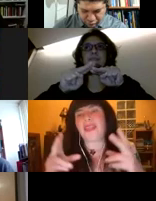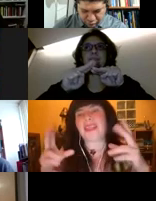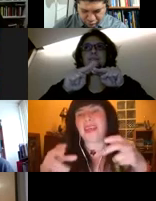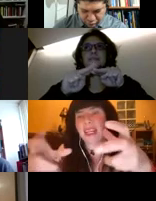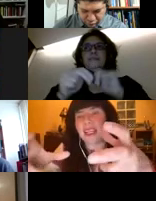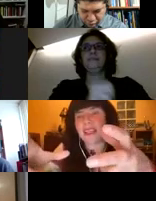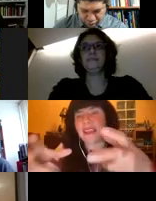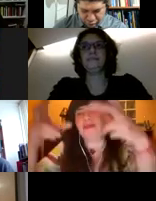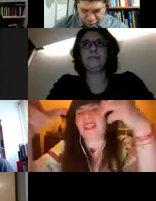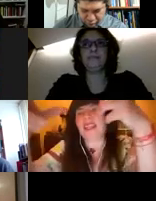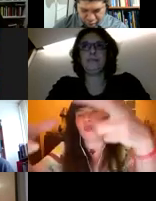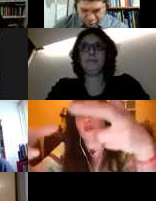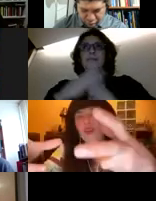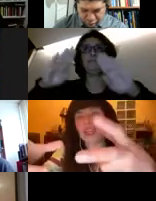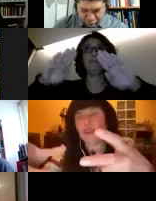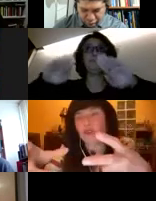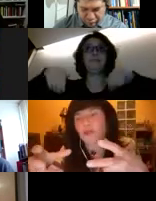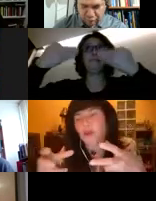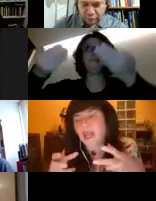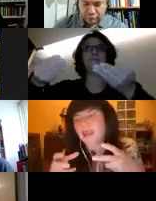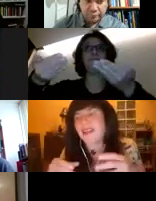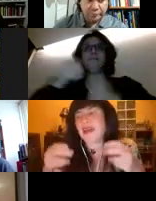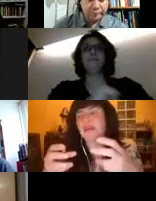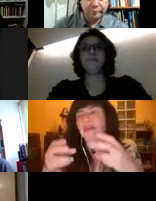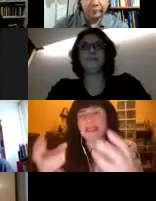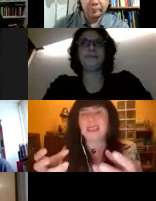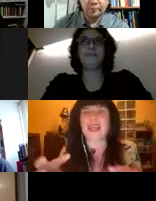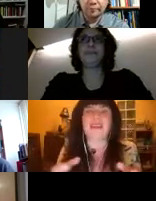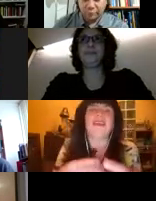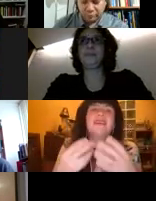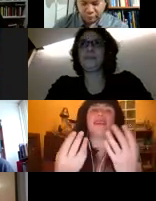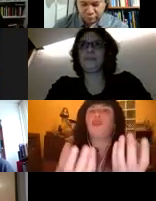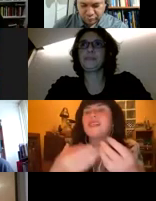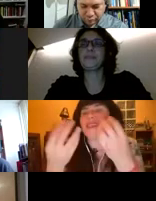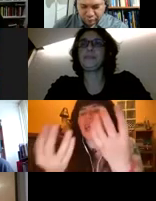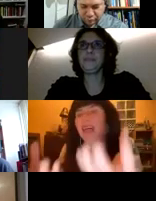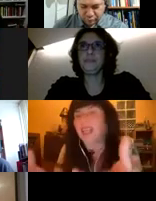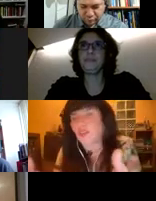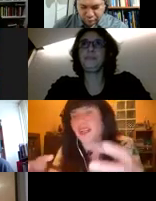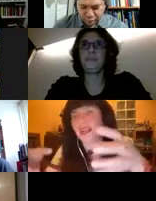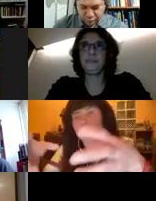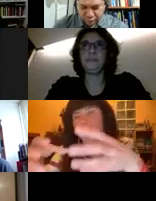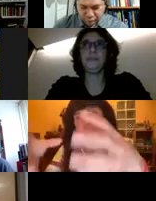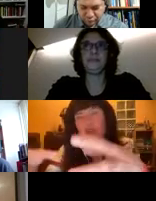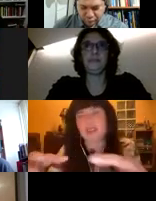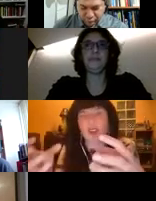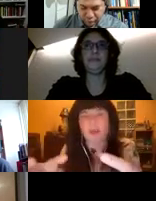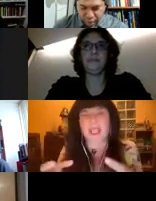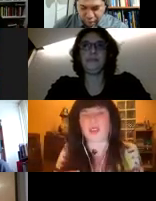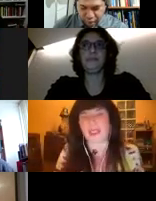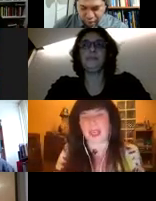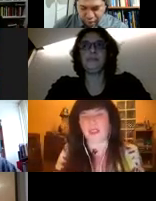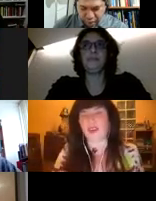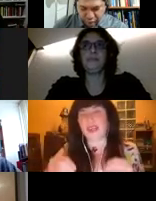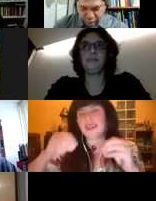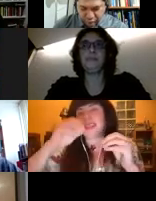ejemplo la de dar, que viene incluso, incorpora la misma seña, lo que se está dando en el clasificador, ¿cierto? El objeto